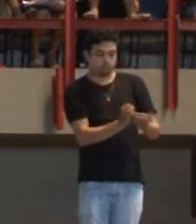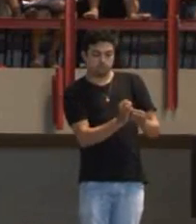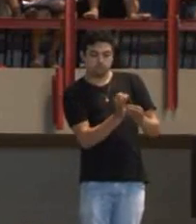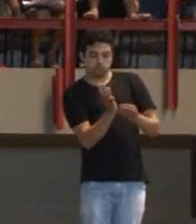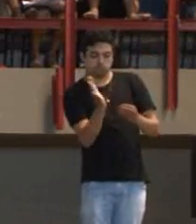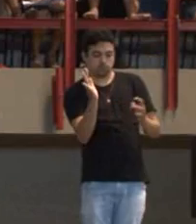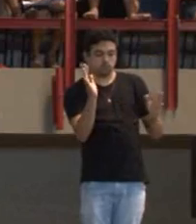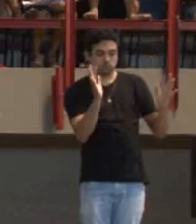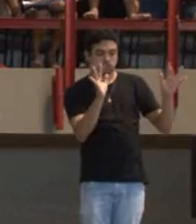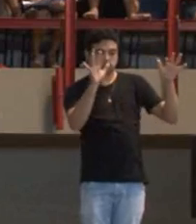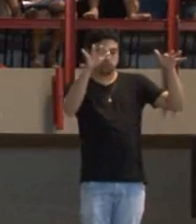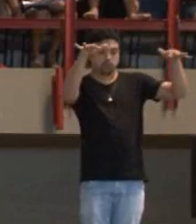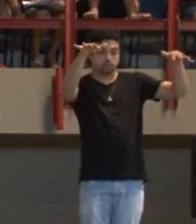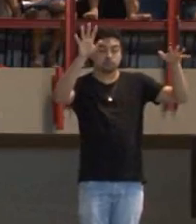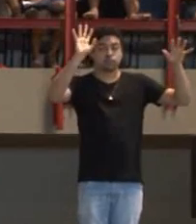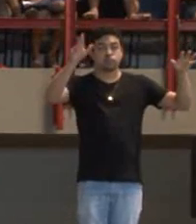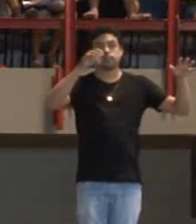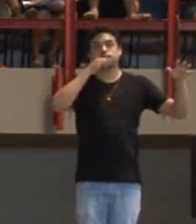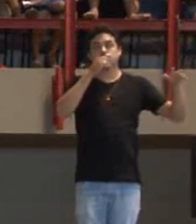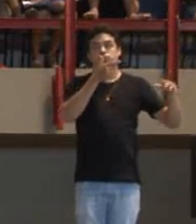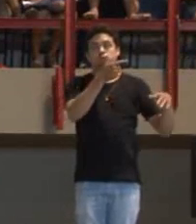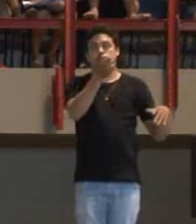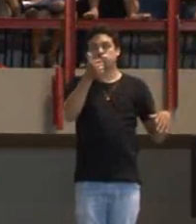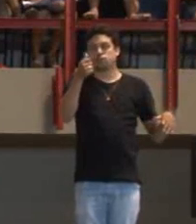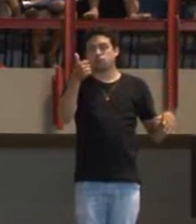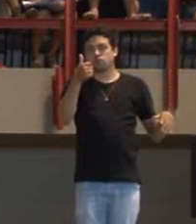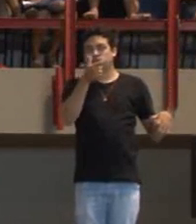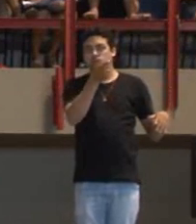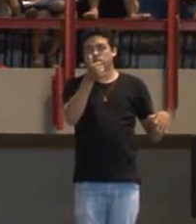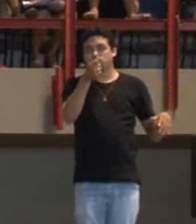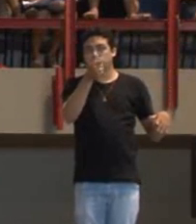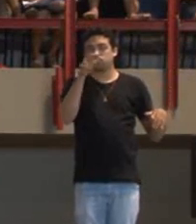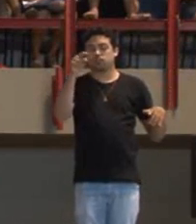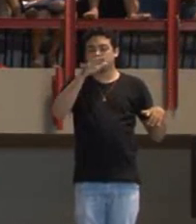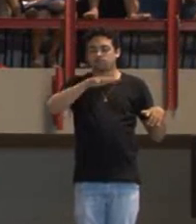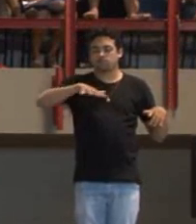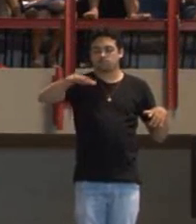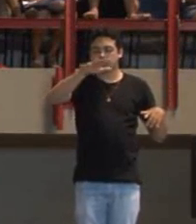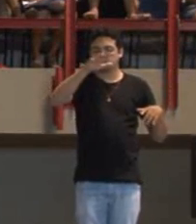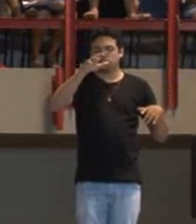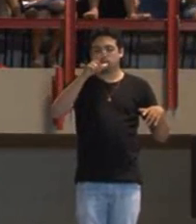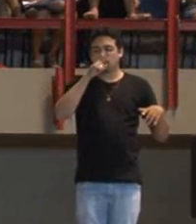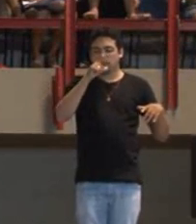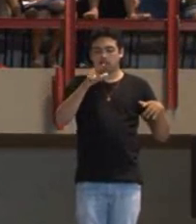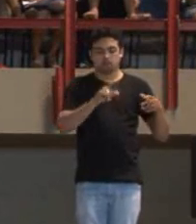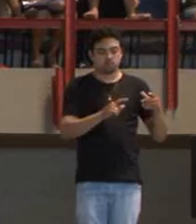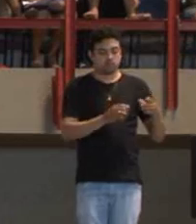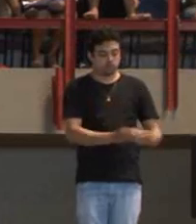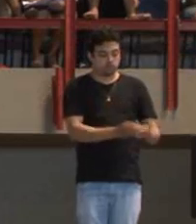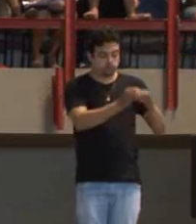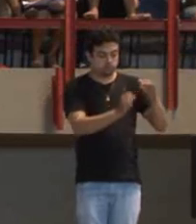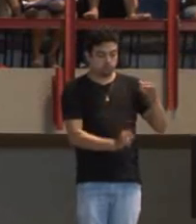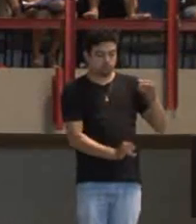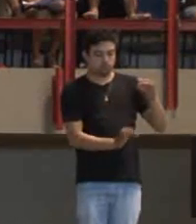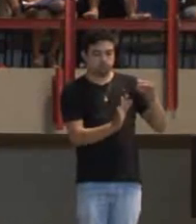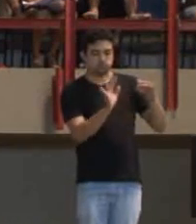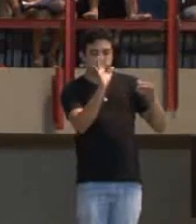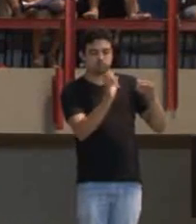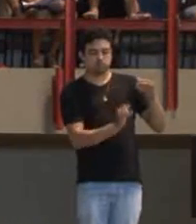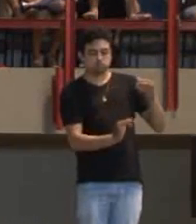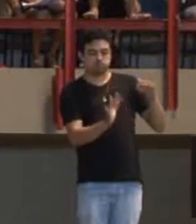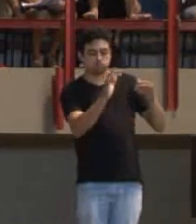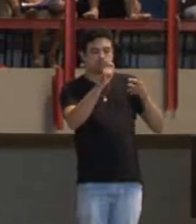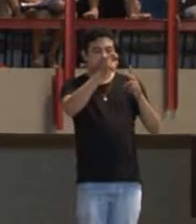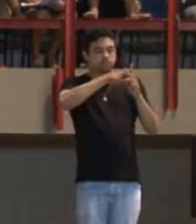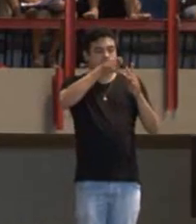Vocês lembram o que aconteceu em 2011? Não sei quem lembra. Lá no Golfo do México, ficou vazando petróleo lá durante